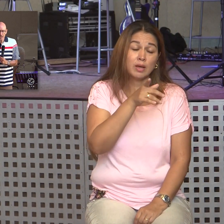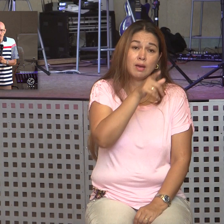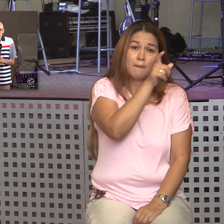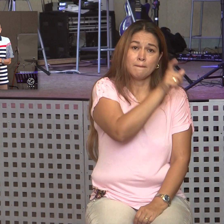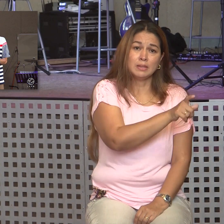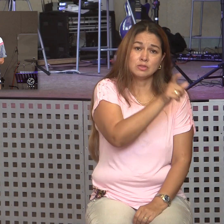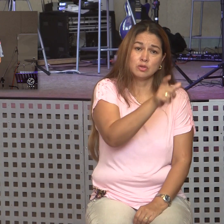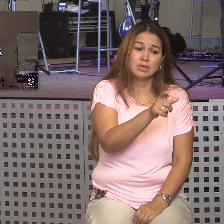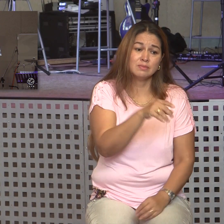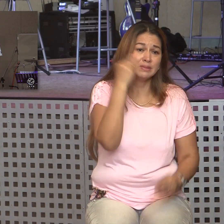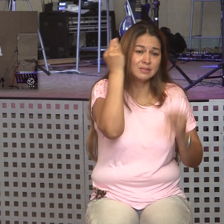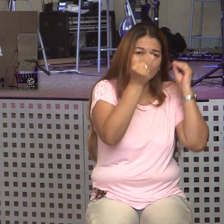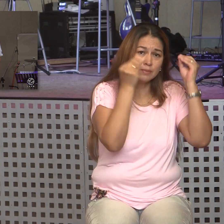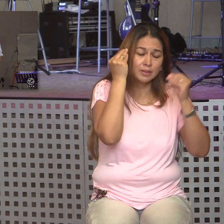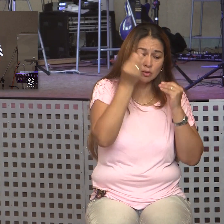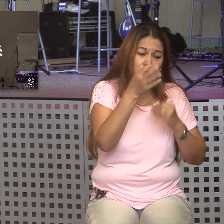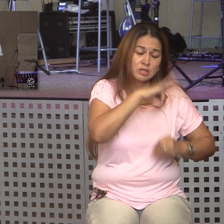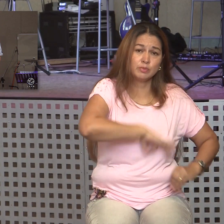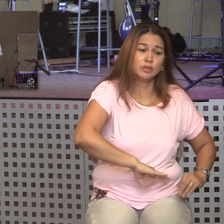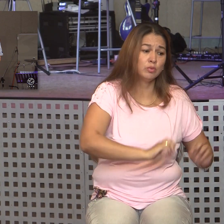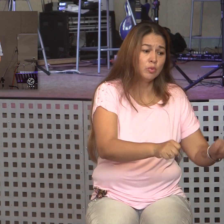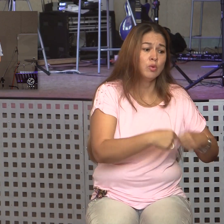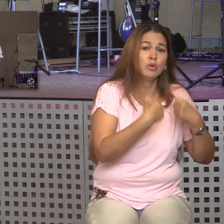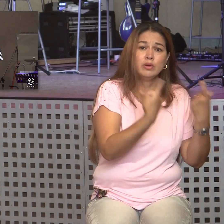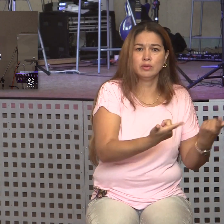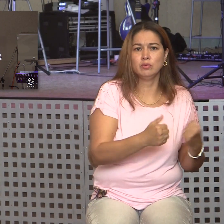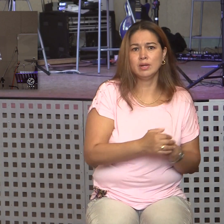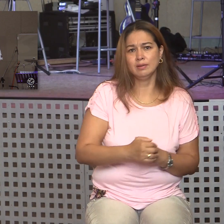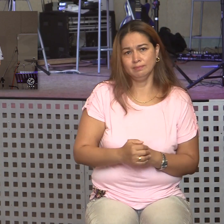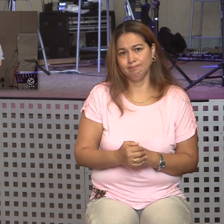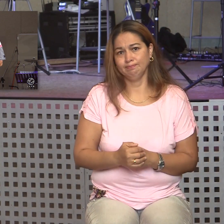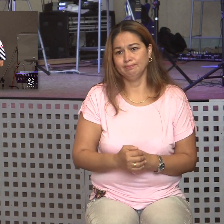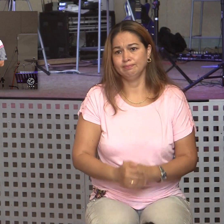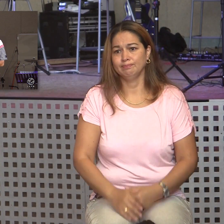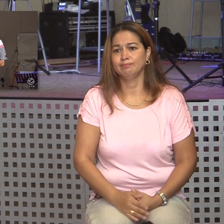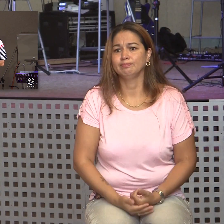Espíritu Santo no preguntó quién quería hablar en lenguas, quién no quería hablar en lenguas.